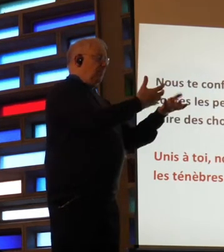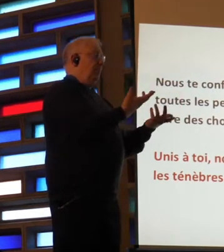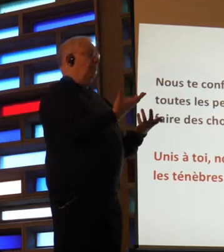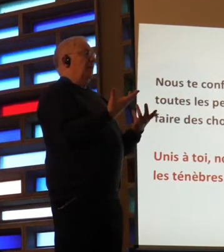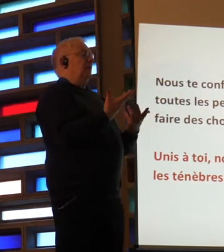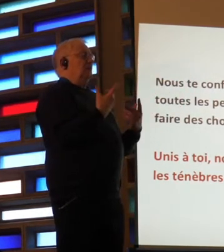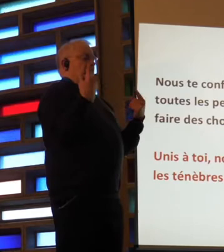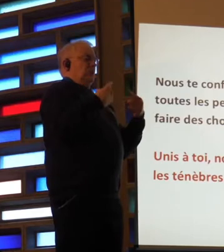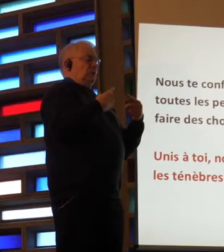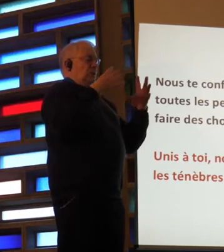les tensions.